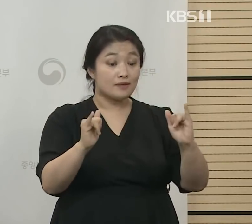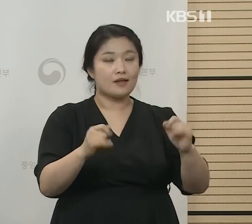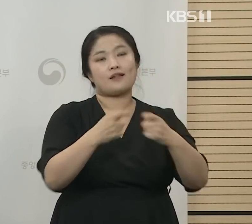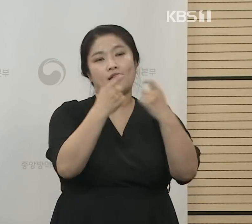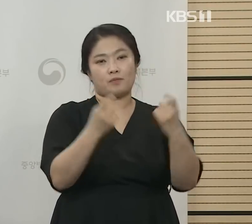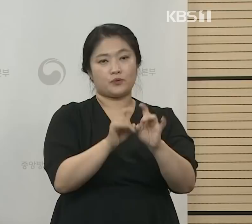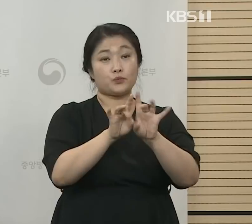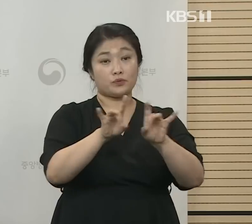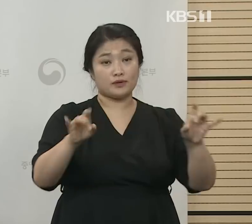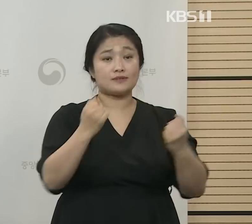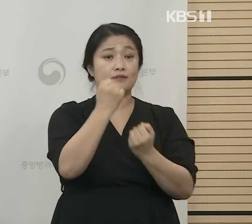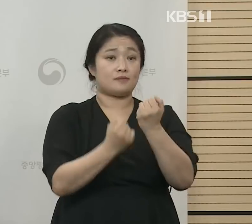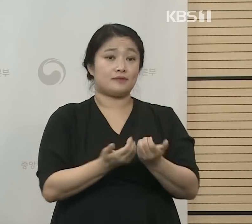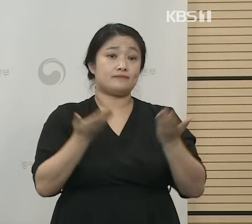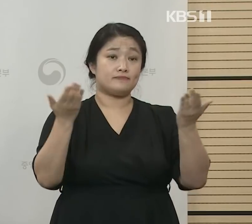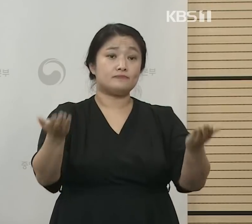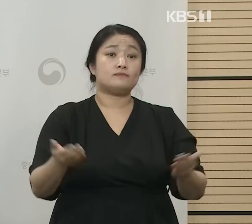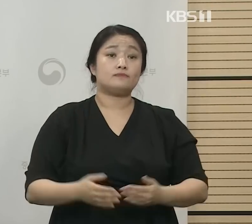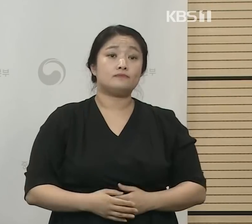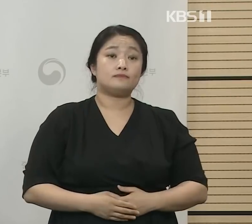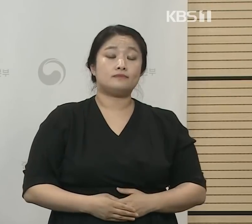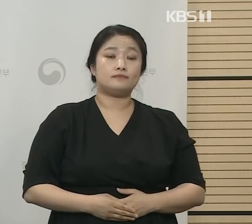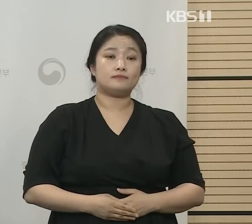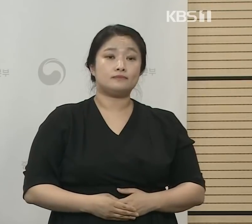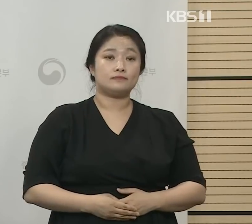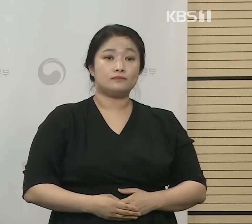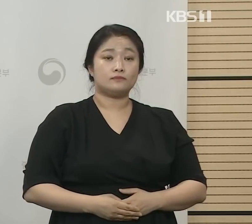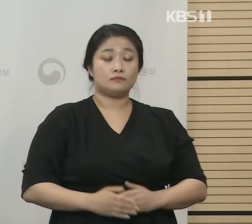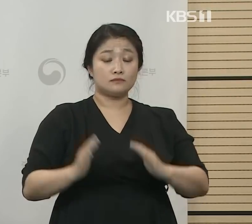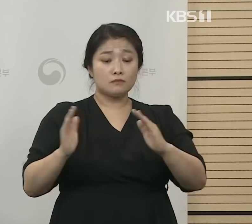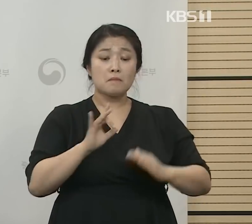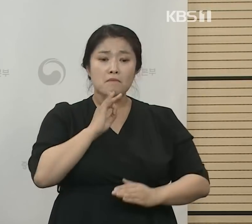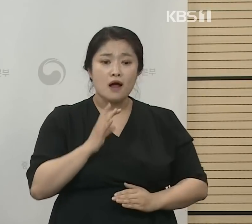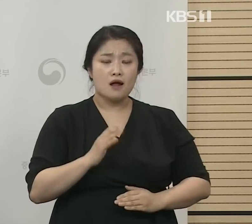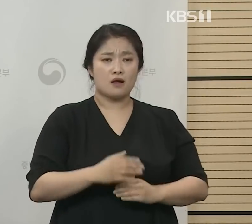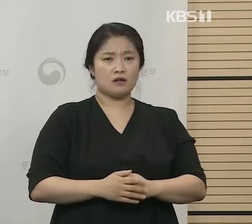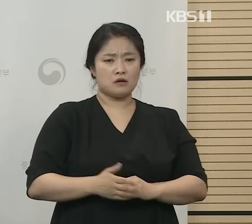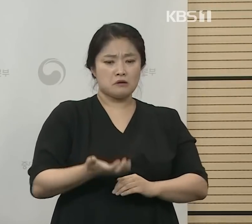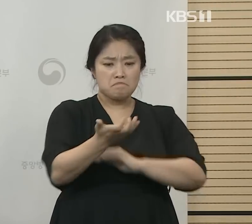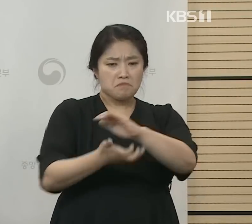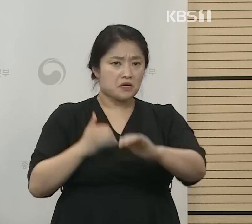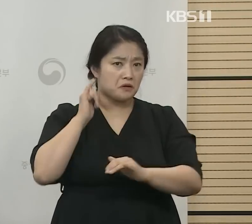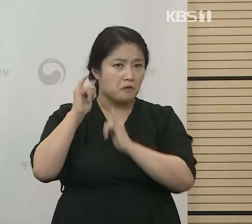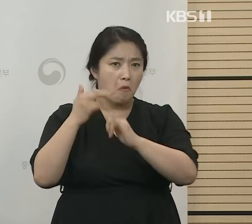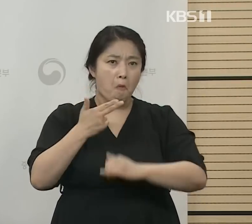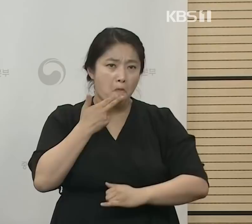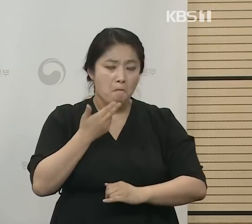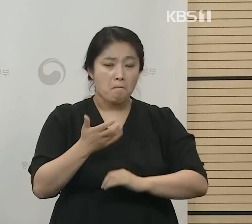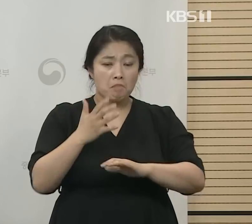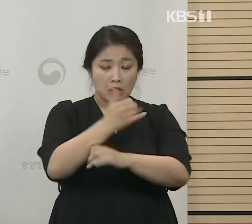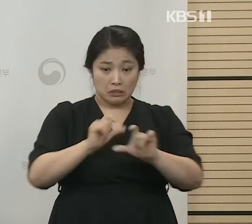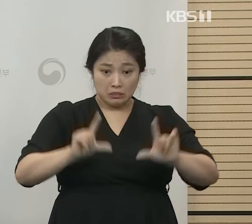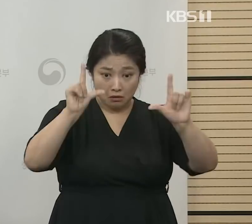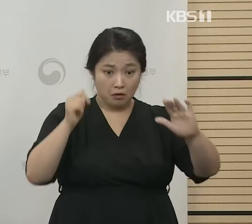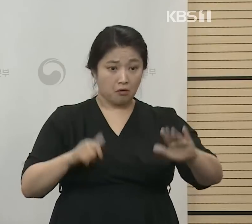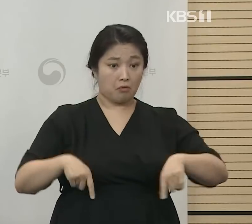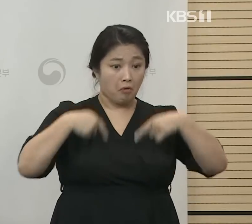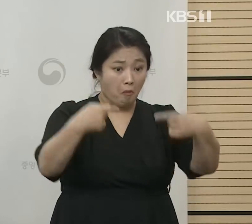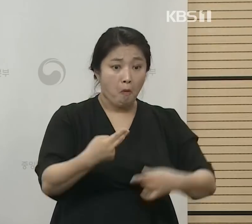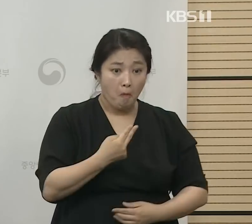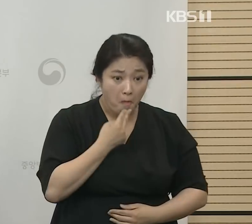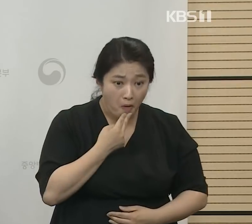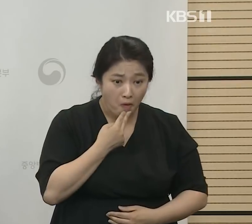분들께 개별적으로 안내를 드리도록 하겠습니다. 다만 사전 연락 없이 예약된 날짜에 접종을